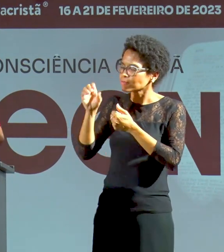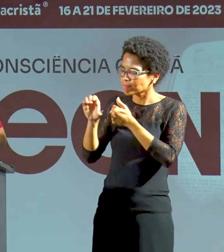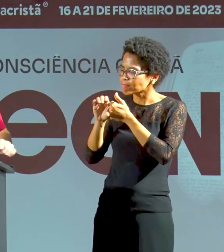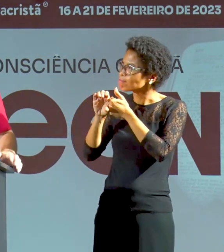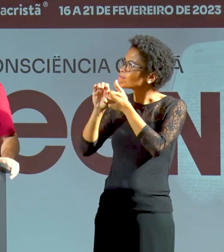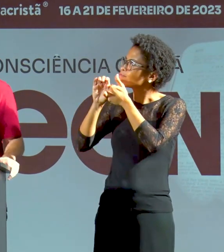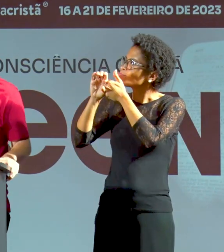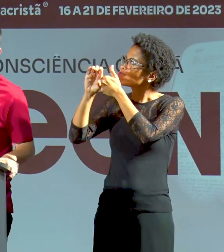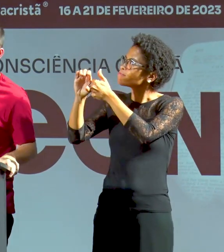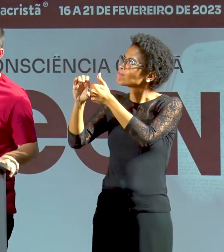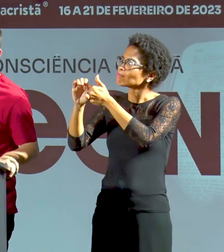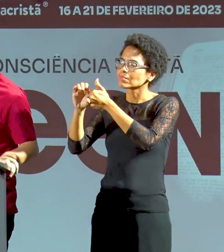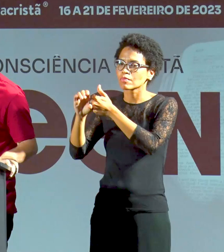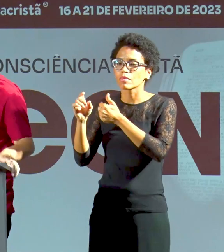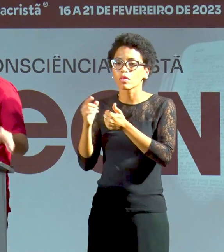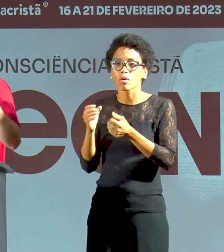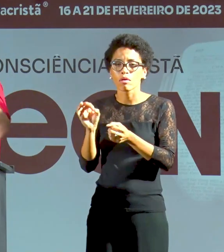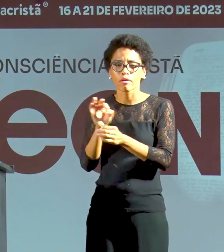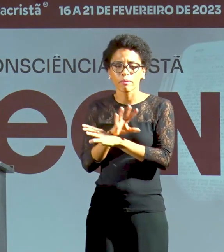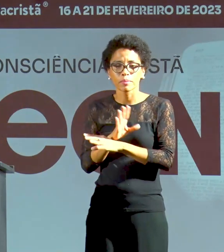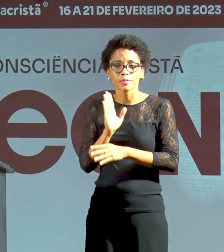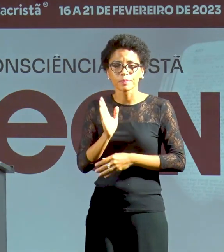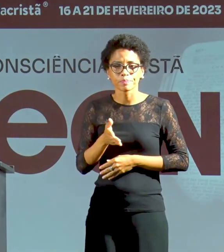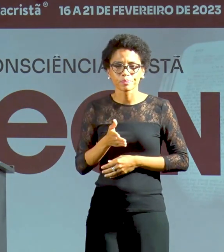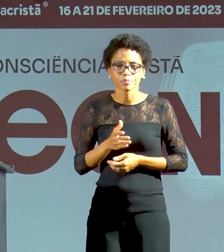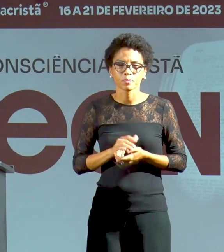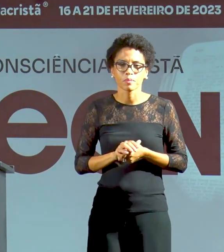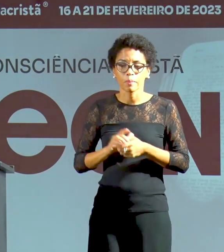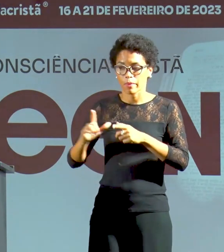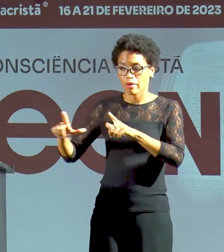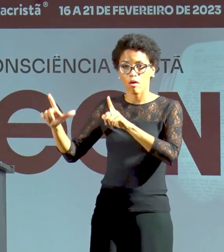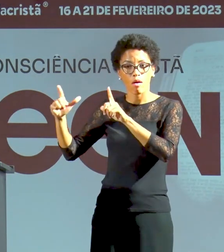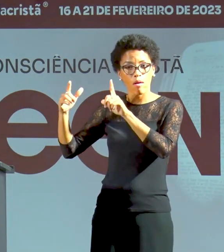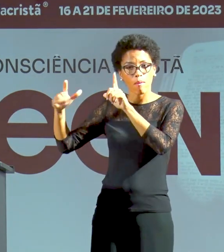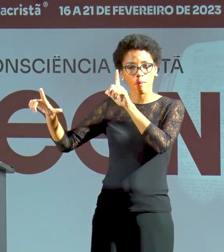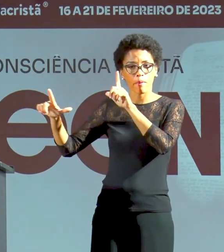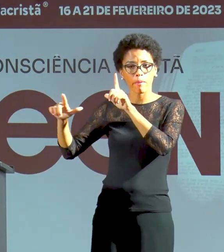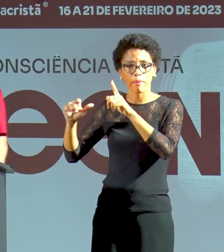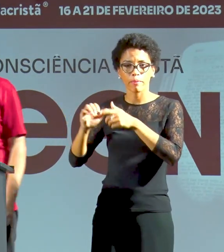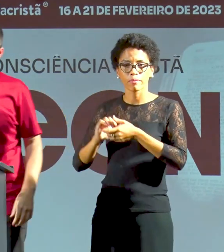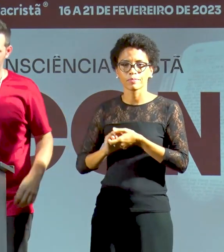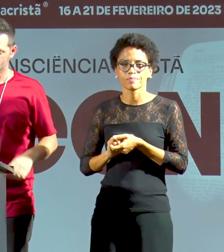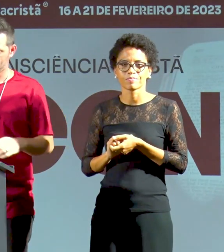Jesus Tô terminando pode passar o slide